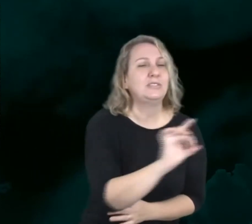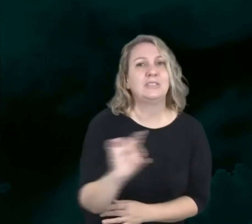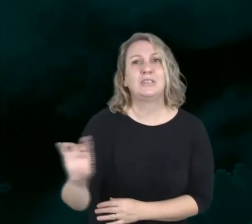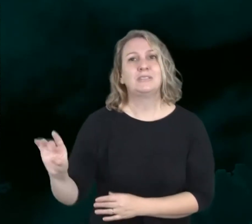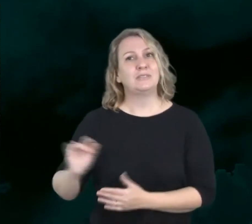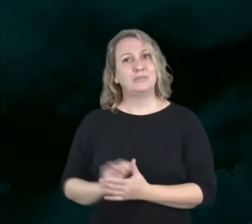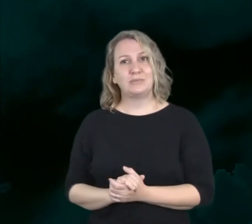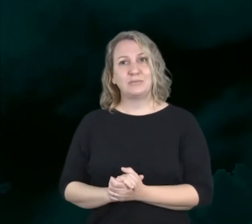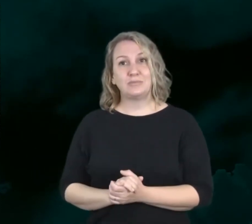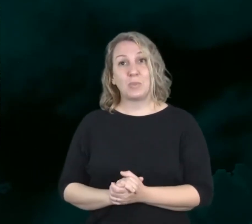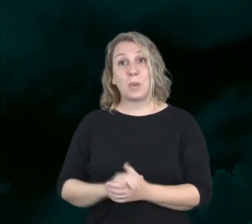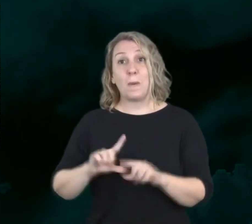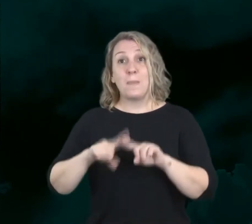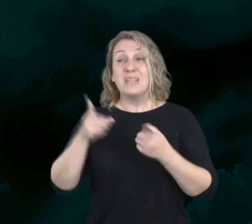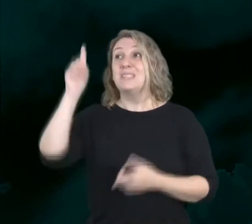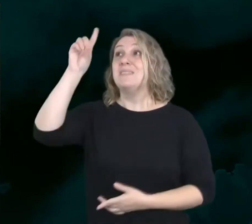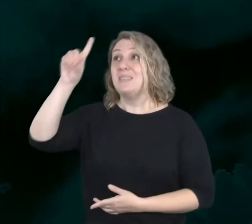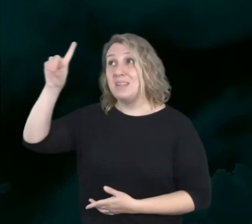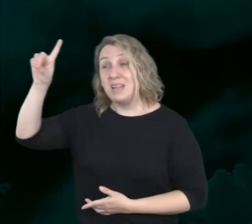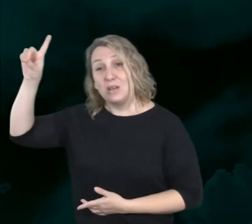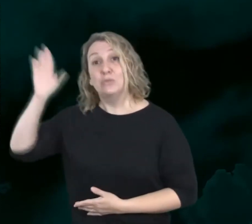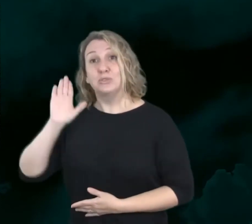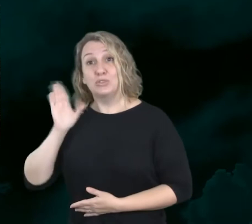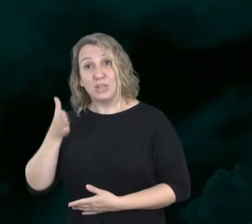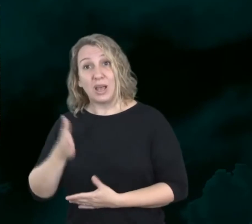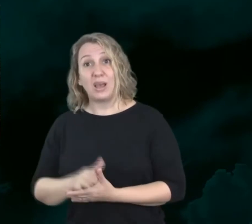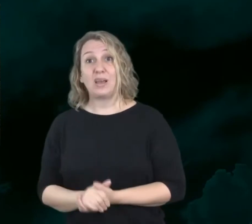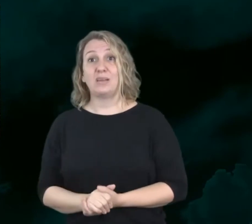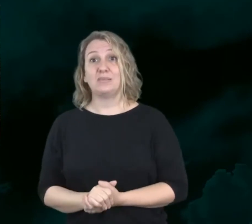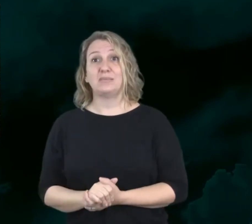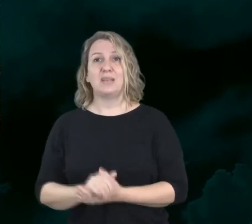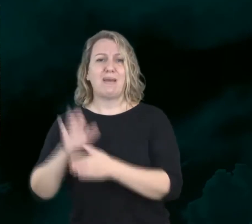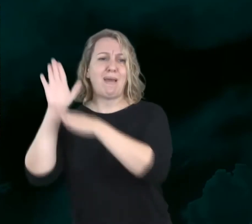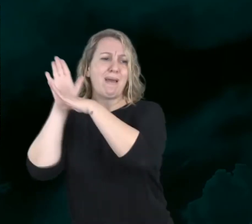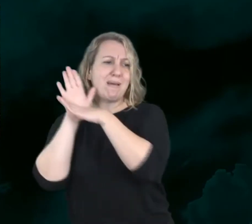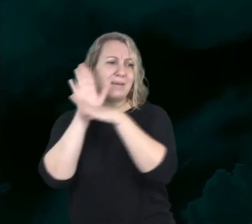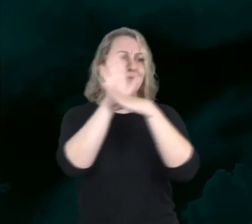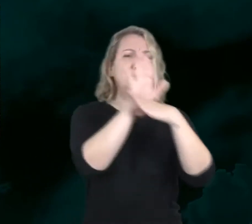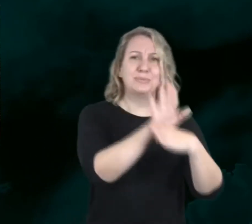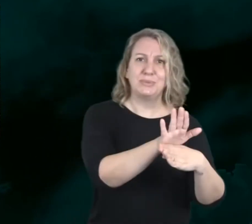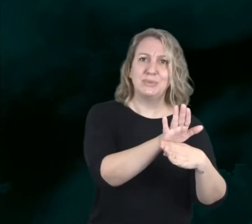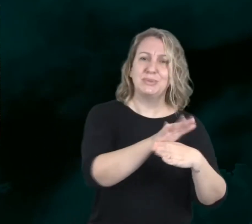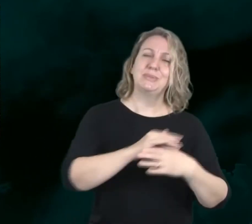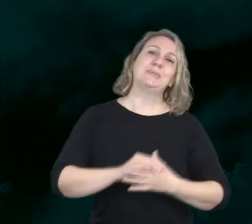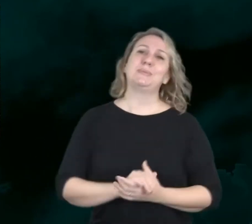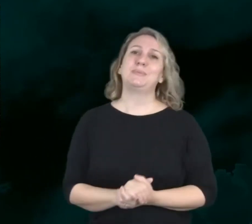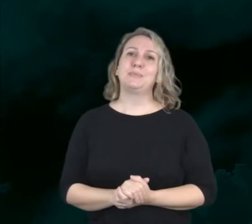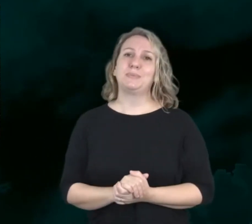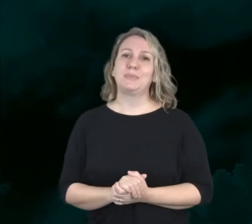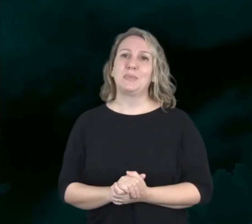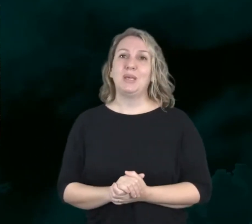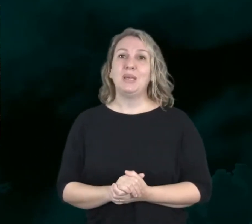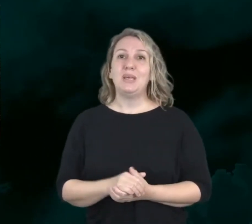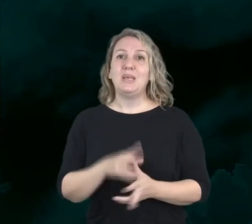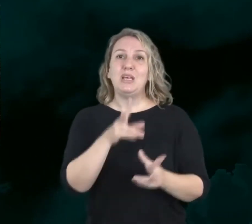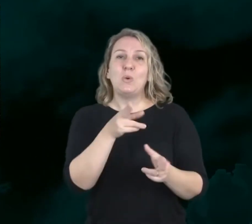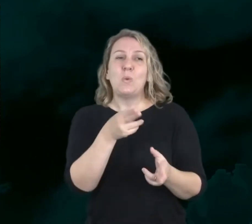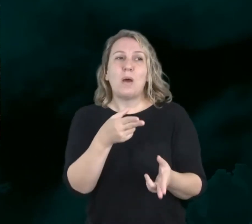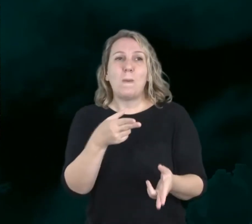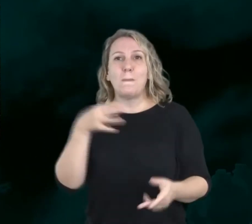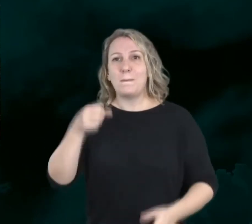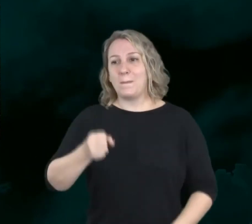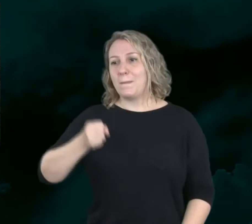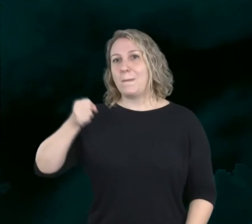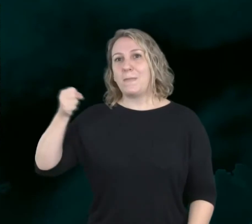reconectando as pessoas e também Deus está repastoreando, né? tendo um rebanho para pastorear. E o